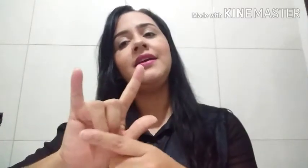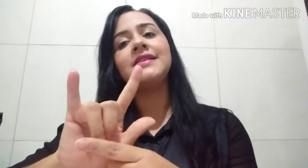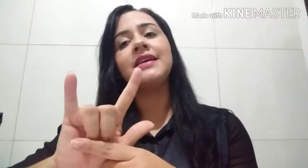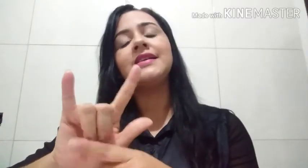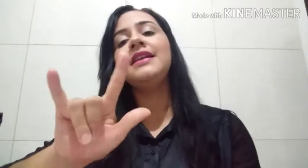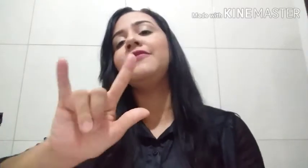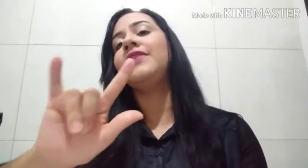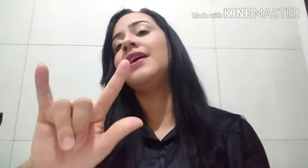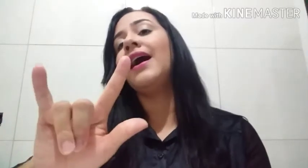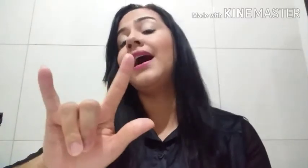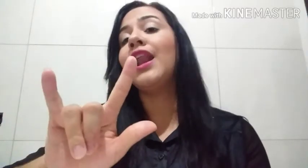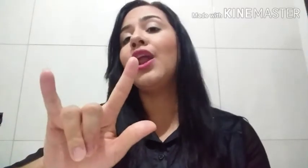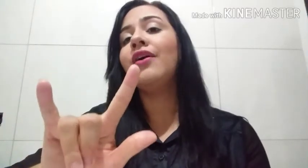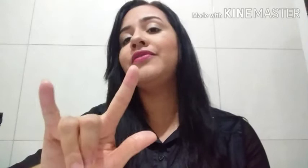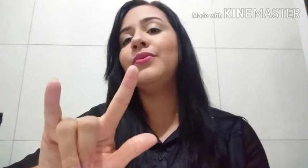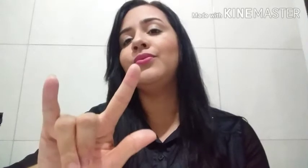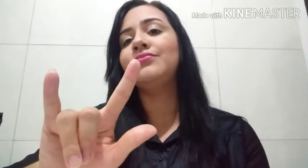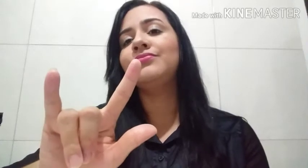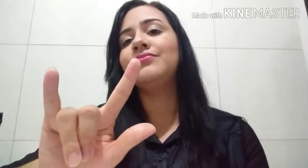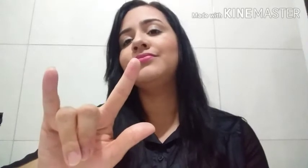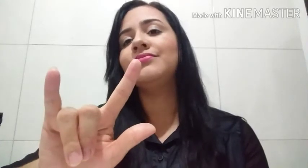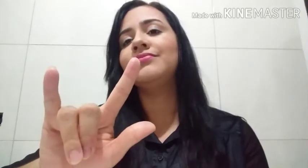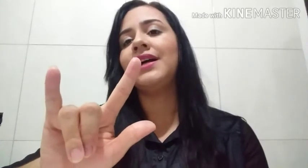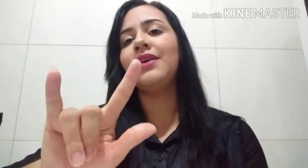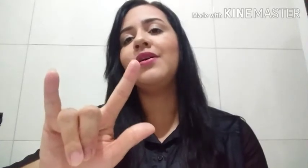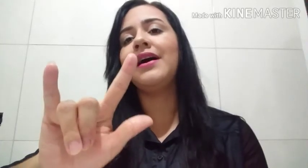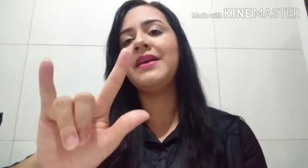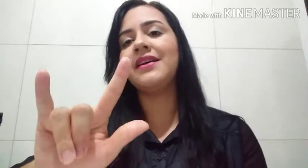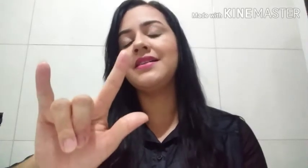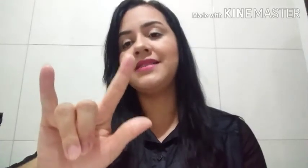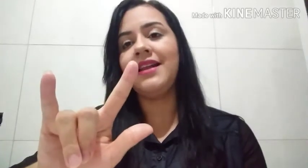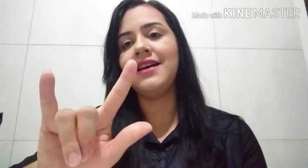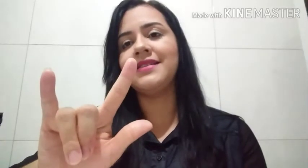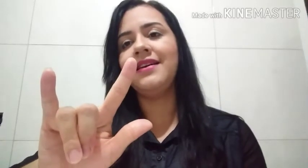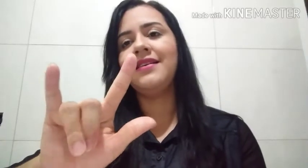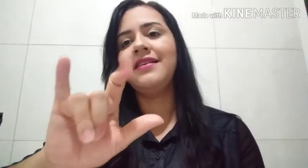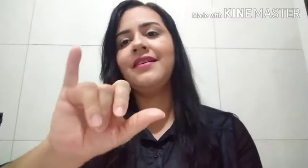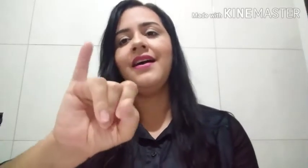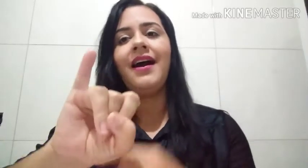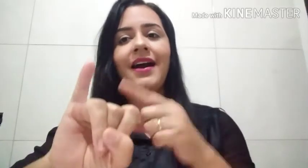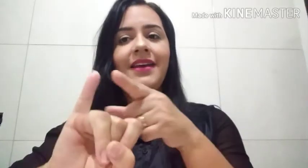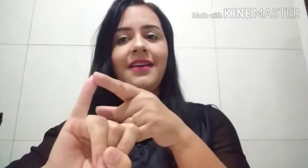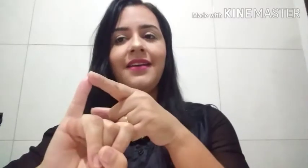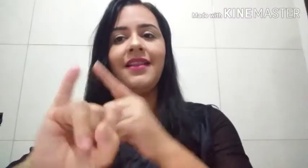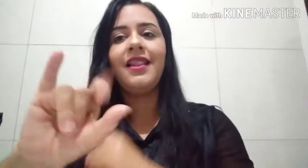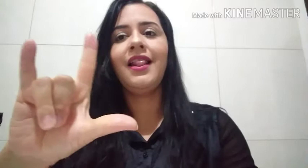aqui significa I love you, na língua americana de sinais, né? I